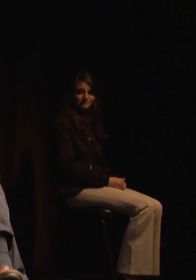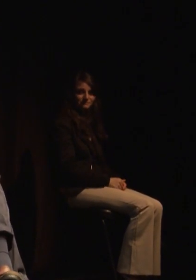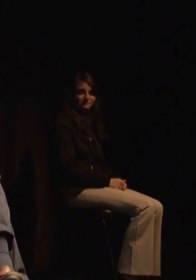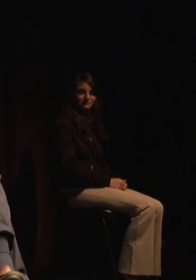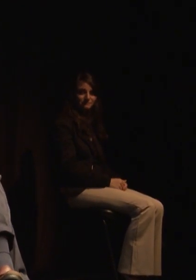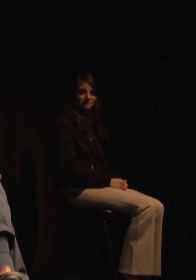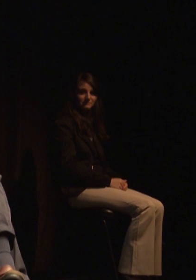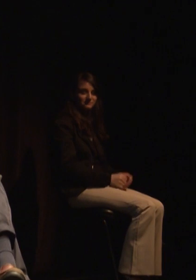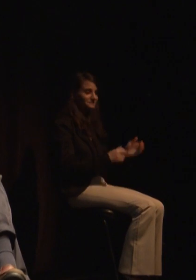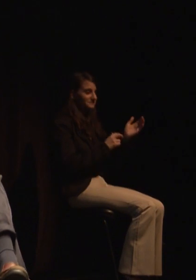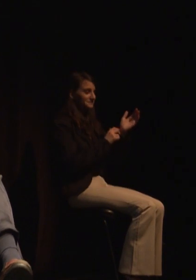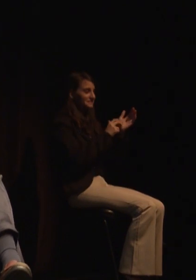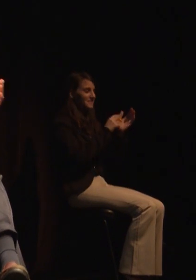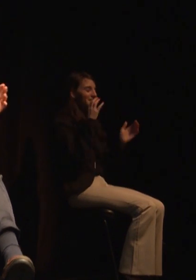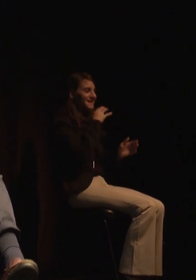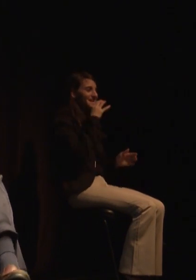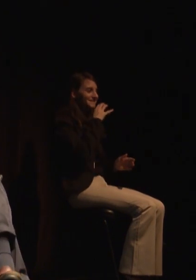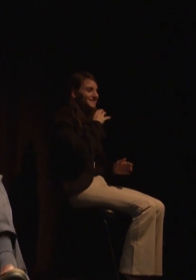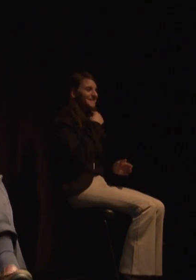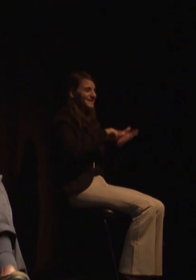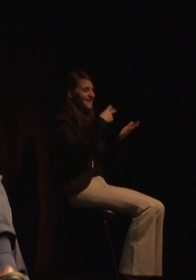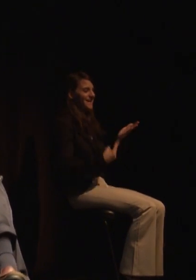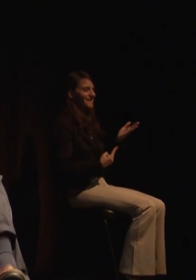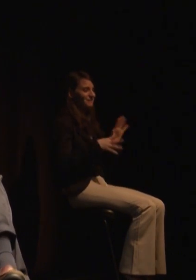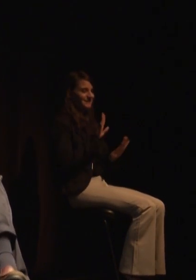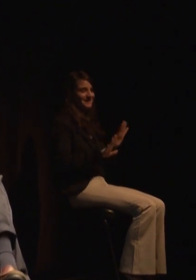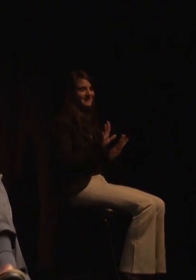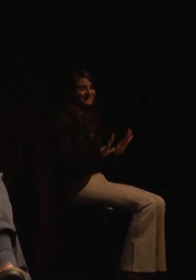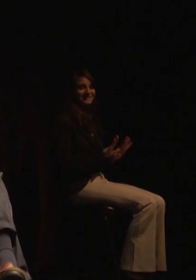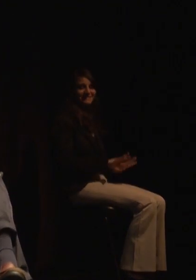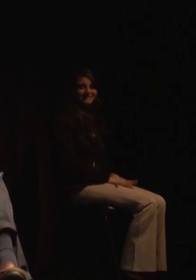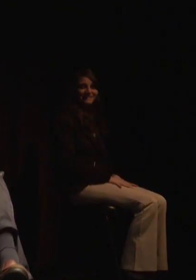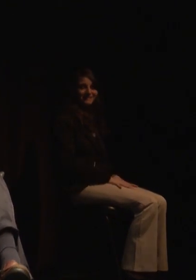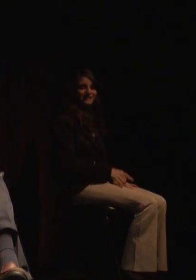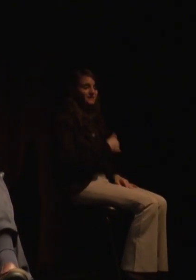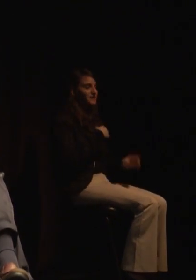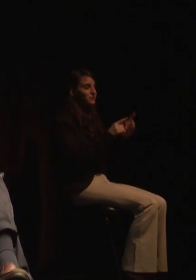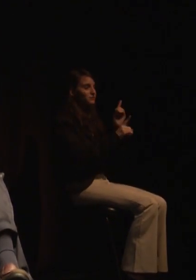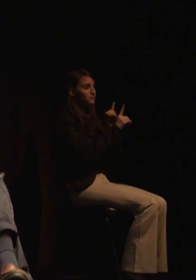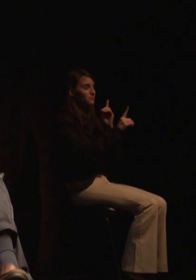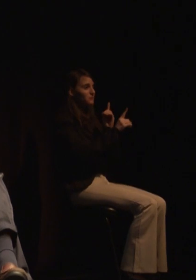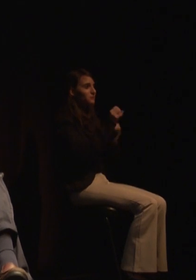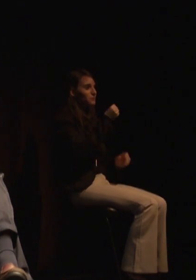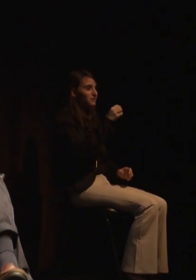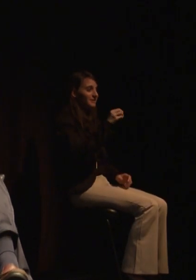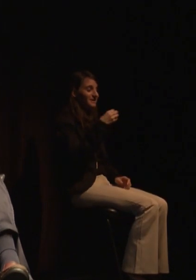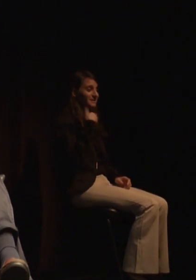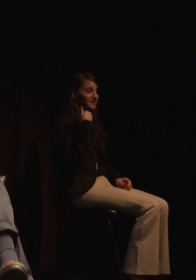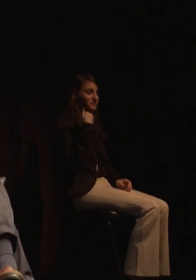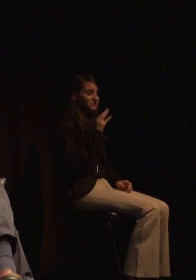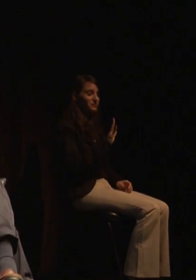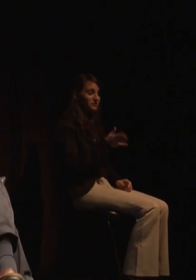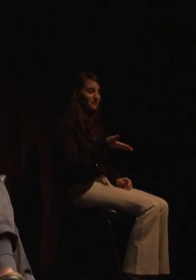né? Embalando é mais, cai mais rápido. Eu descobri depois dos 80 a